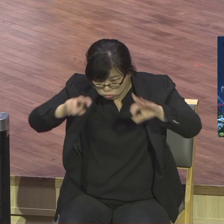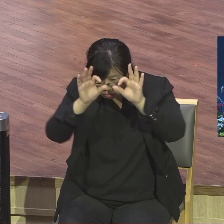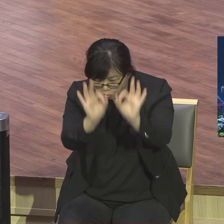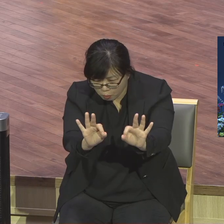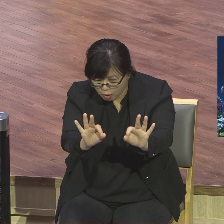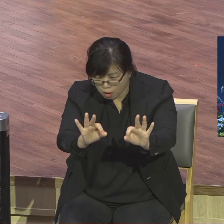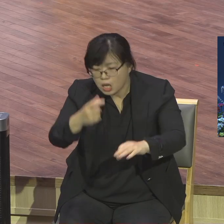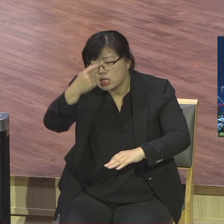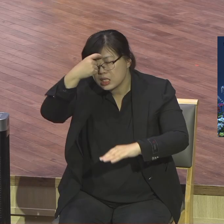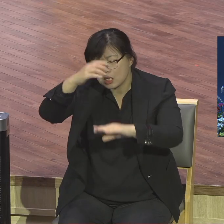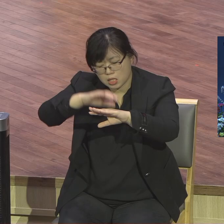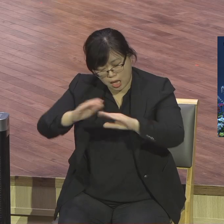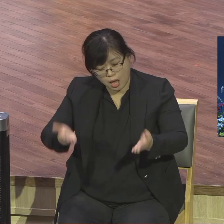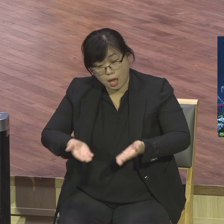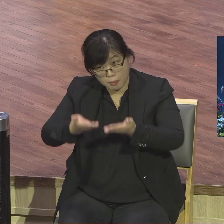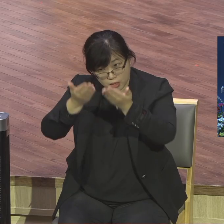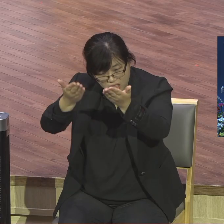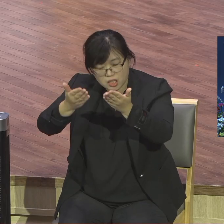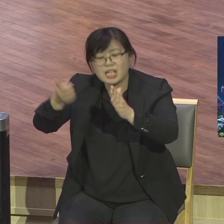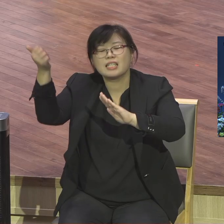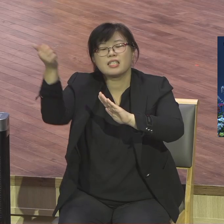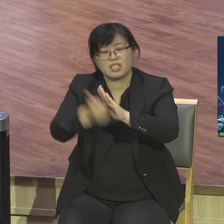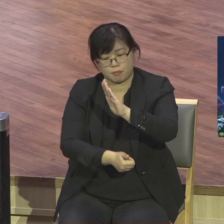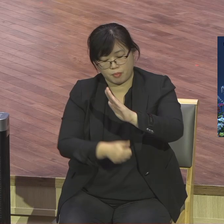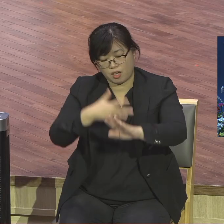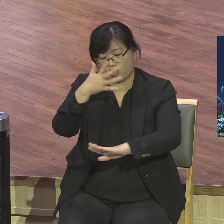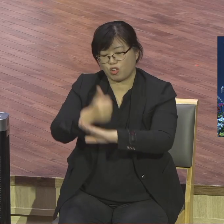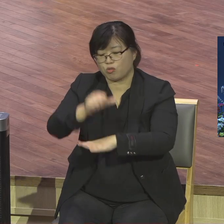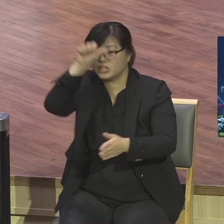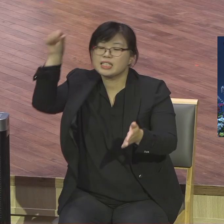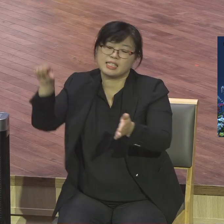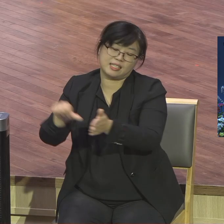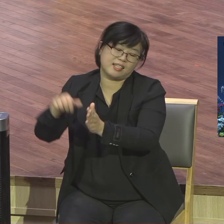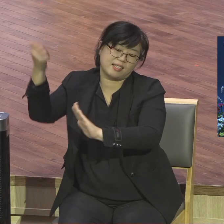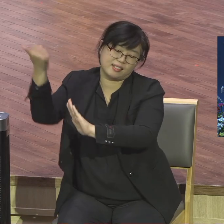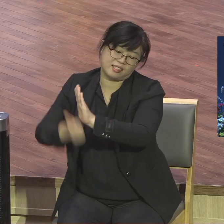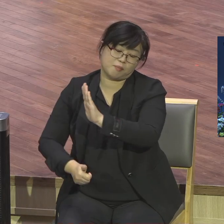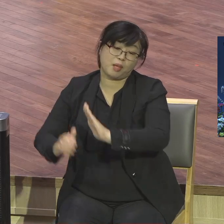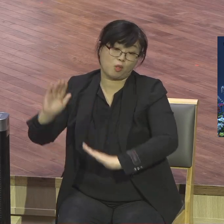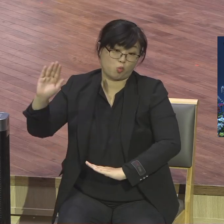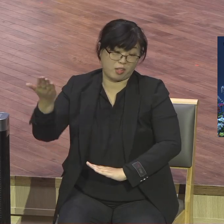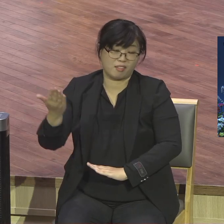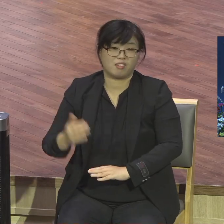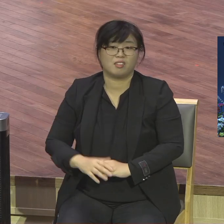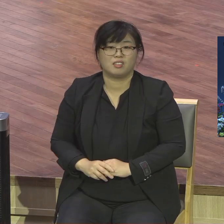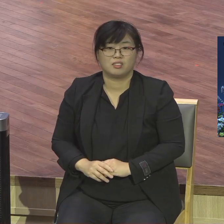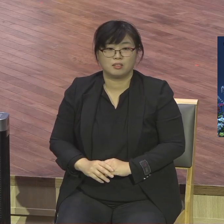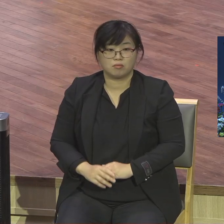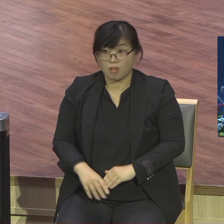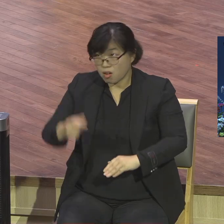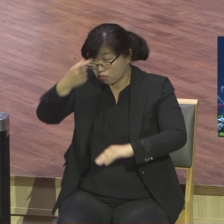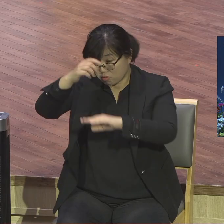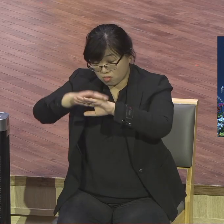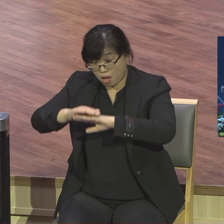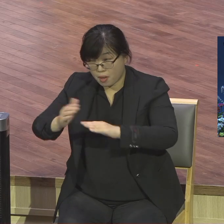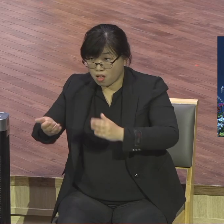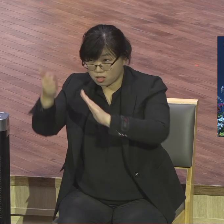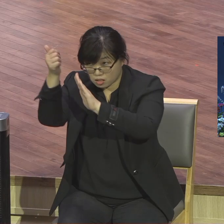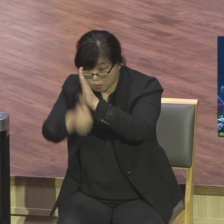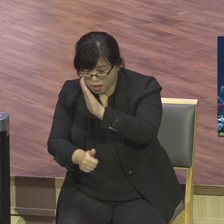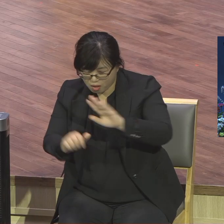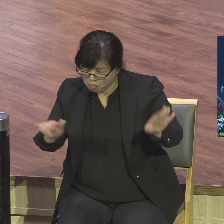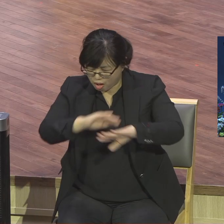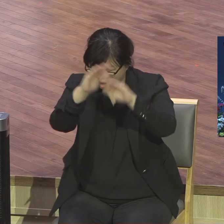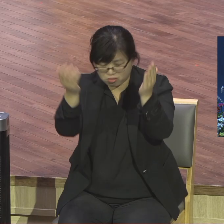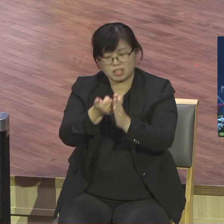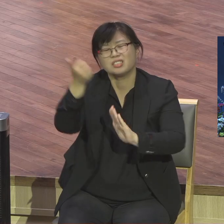실패하는 겁니다 예수님의 사람은 그렇습니다 예배의 실패는 모든 게 실패예요 그래서 여러분이 말이죠